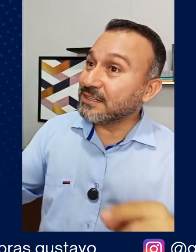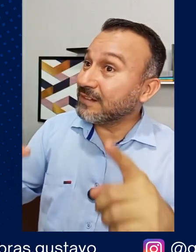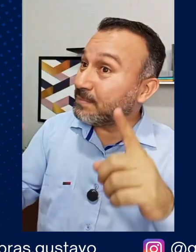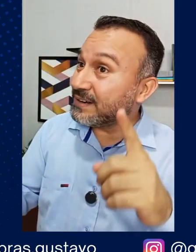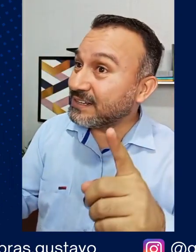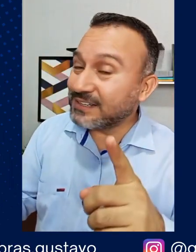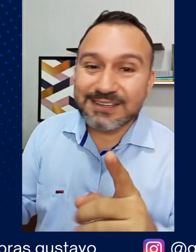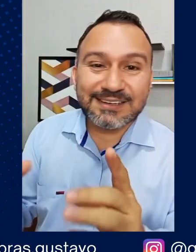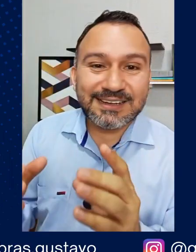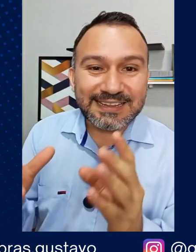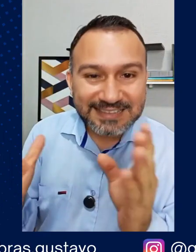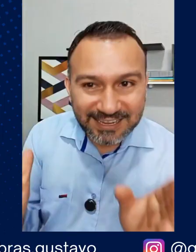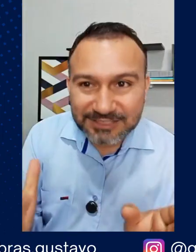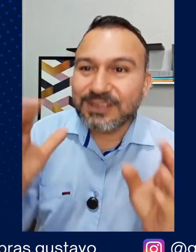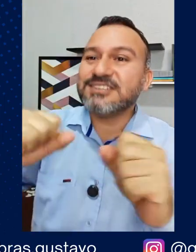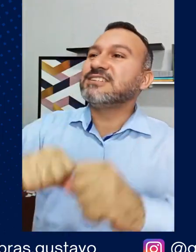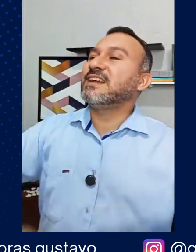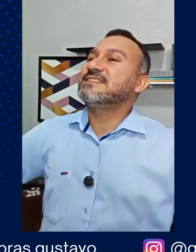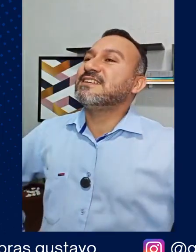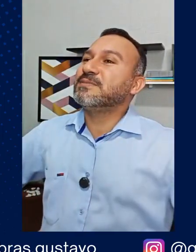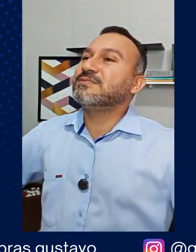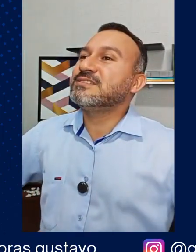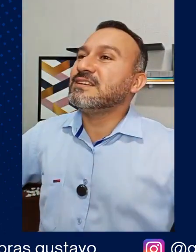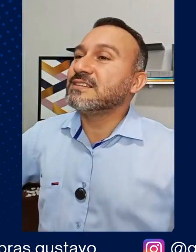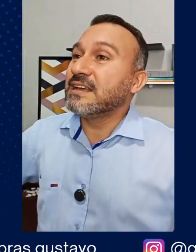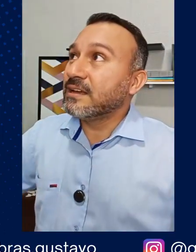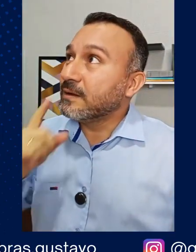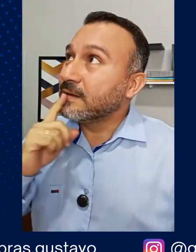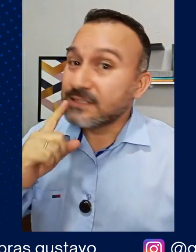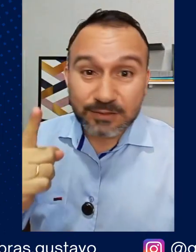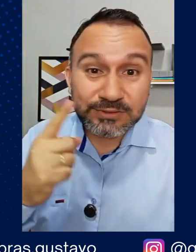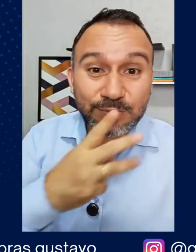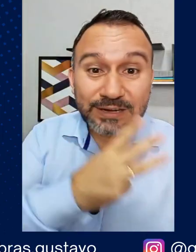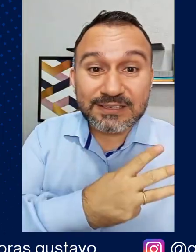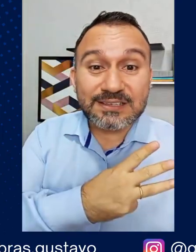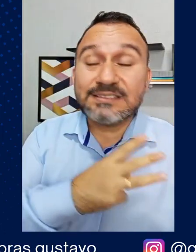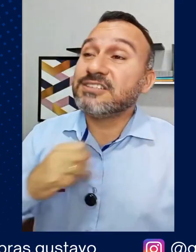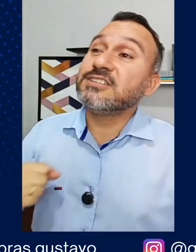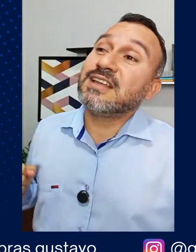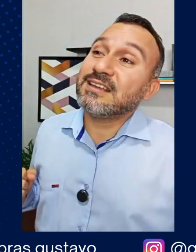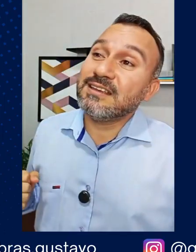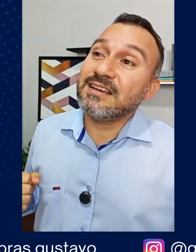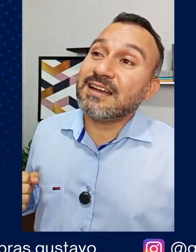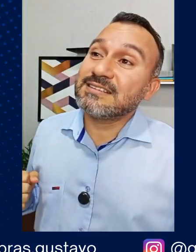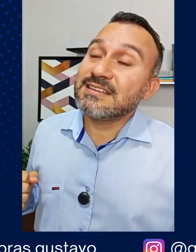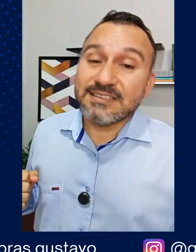porque você não vai perder nada do que a gente traz aqui para vocês. Segunda, quarta e sexta, a